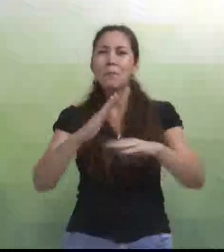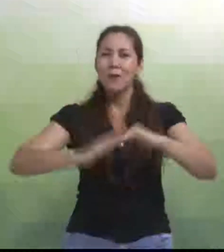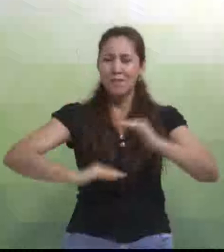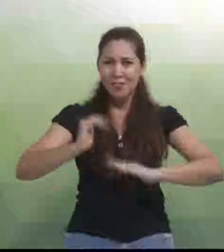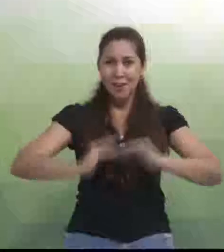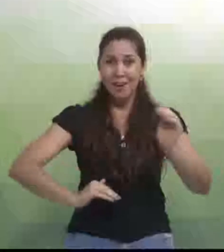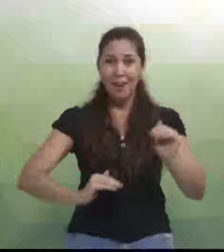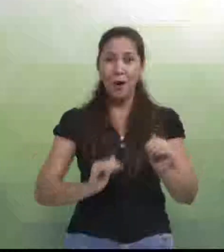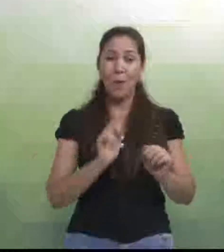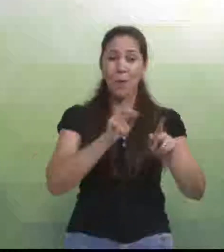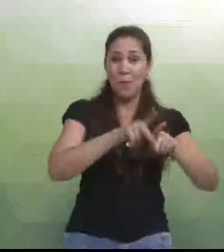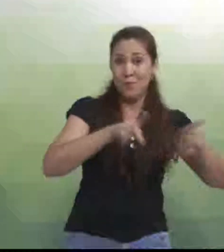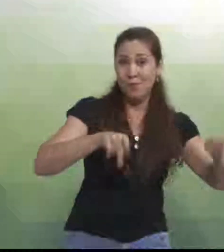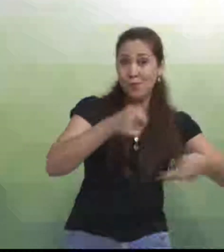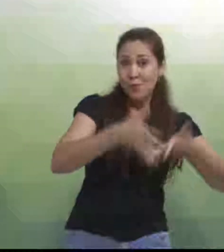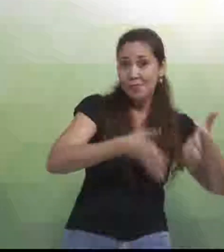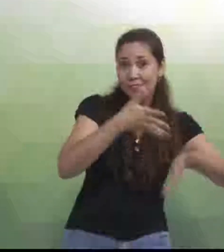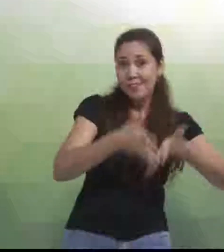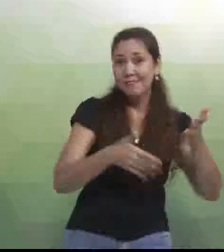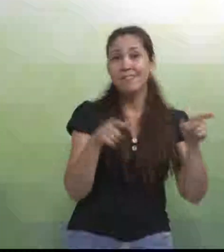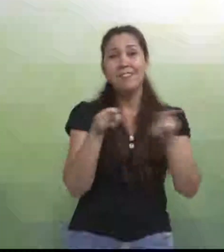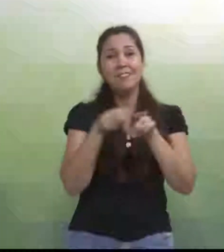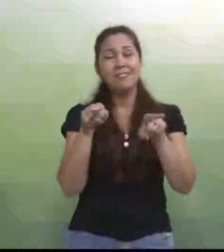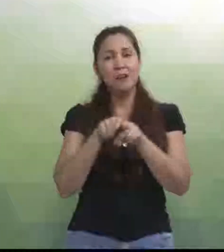Libras, têm o seu valor.